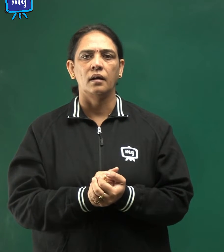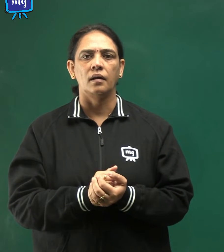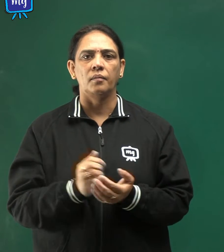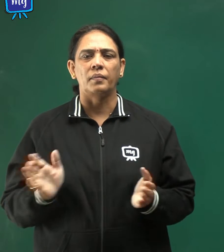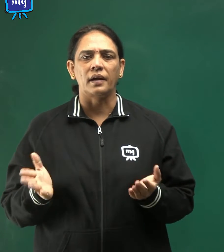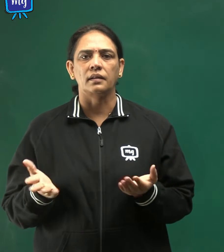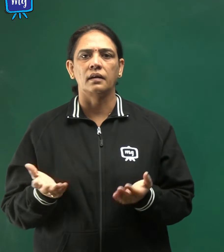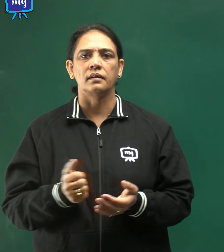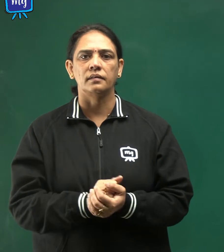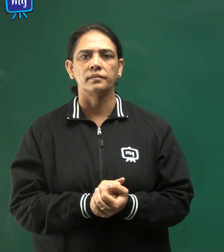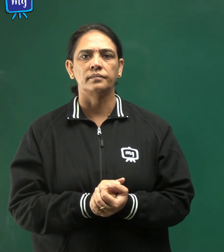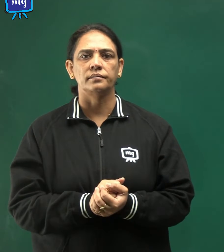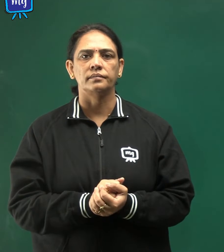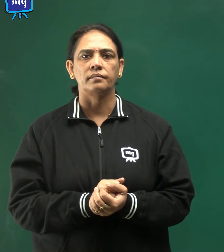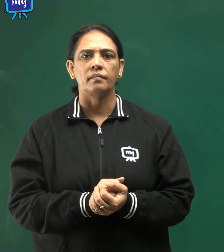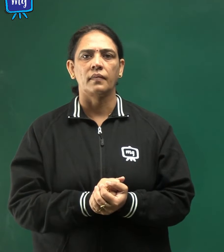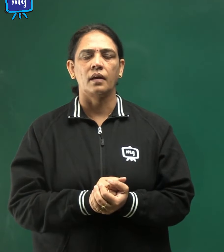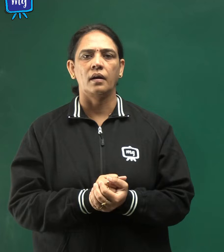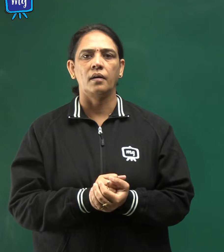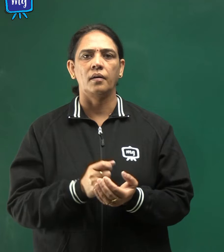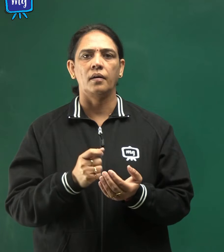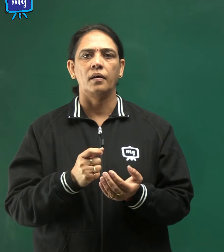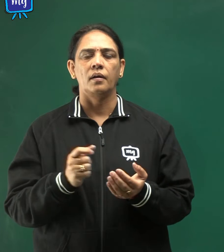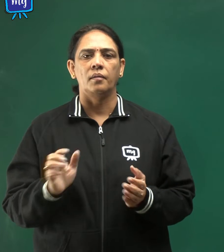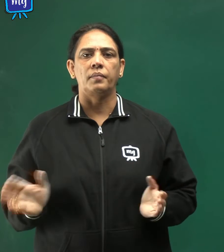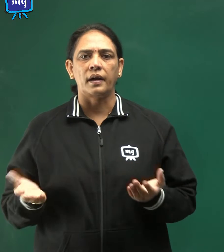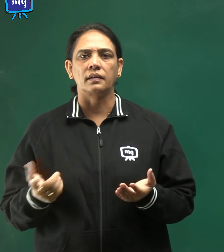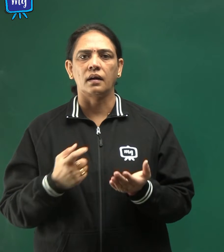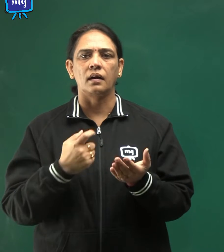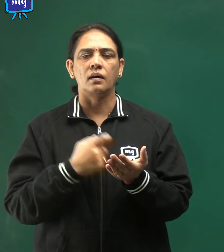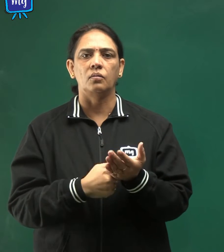प्रायिकता का फॉर्मूला